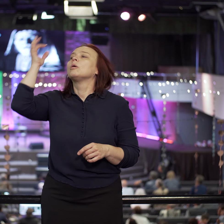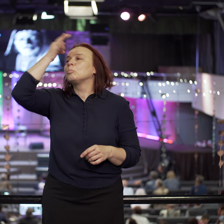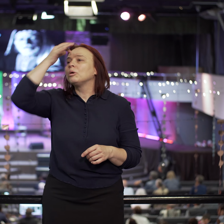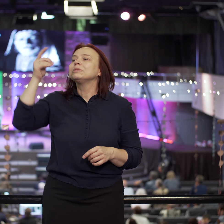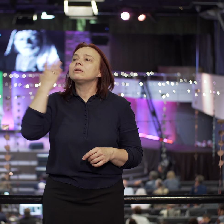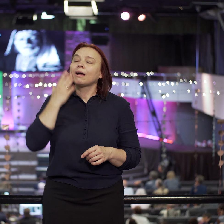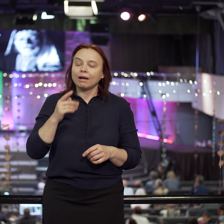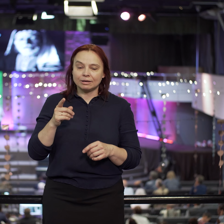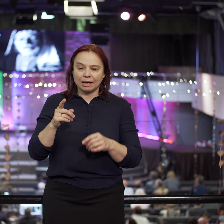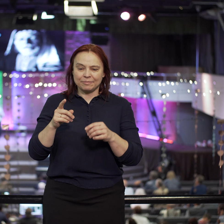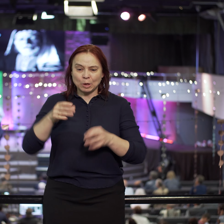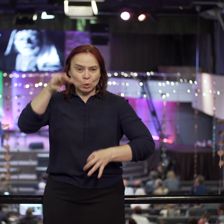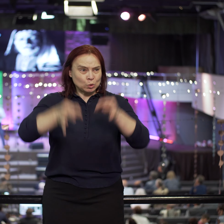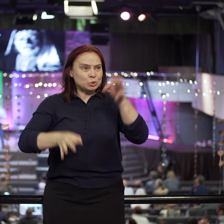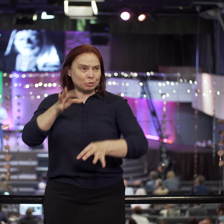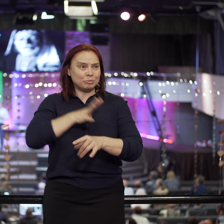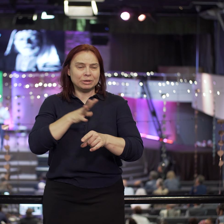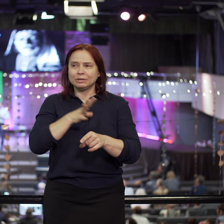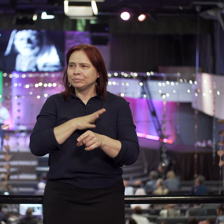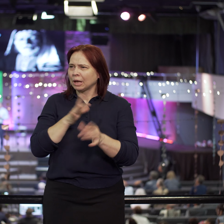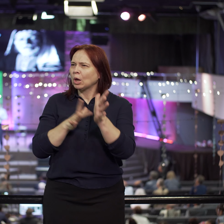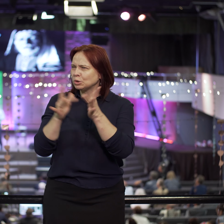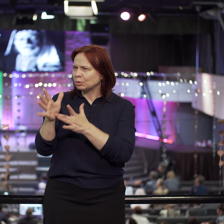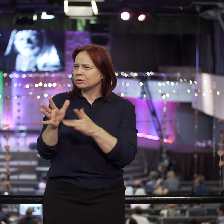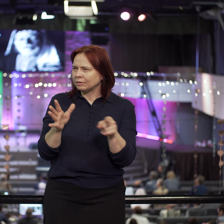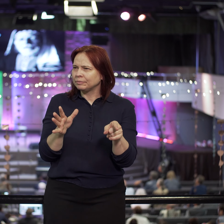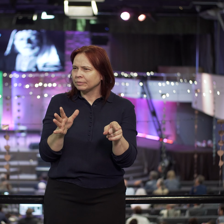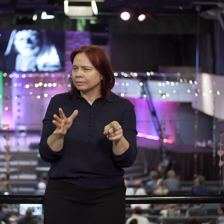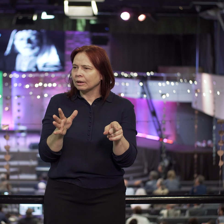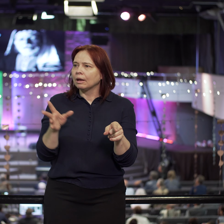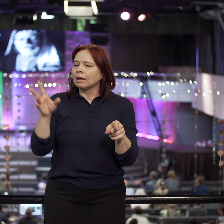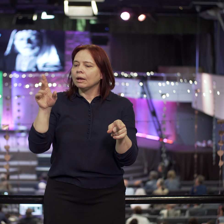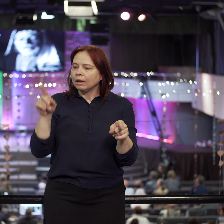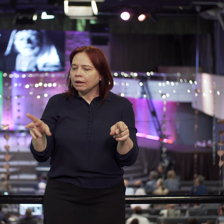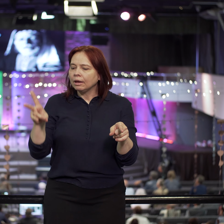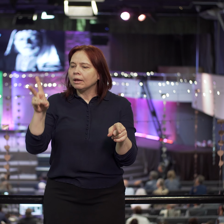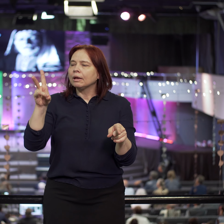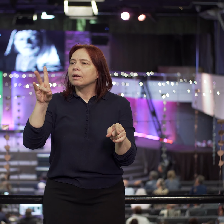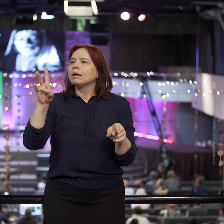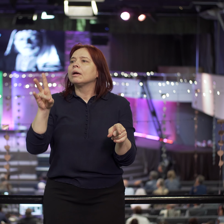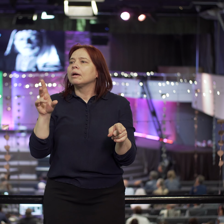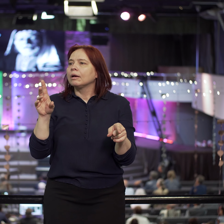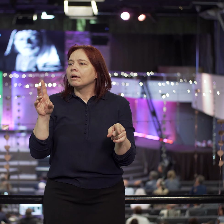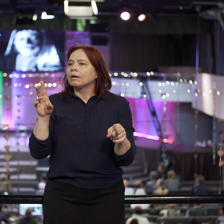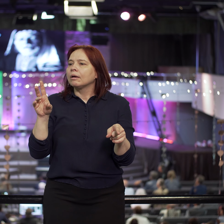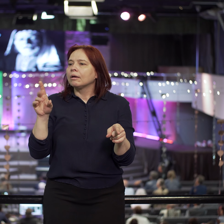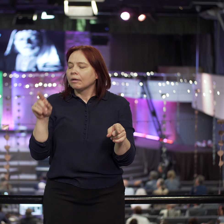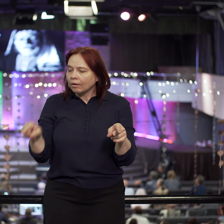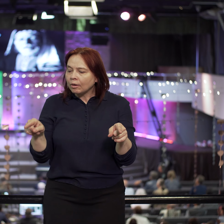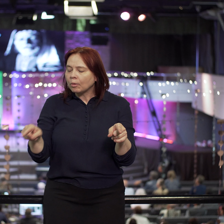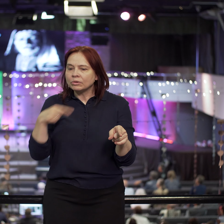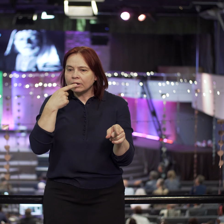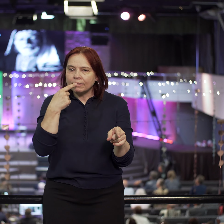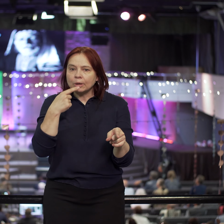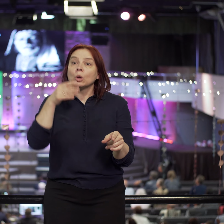судили в Синедрионе, Нагдимон говорил слово в его защиту. Судит ли наш закон